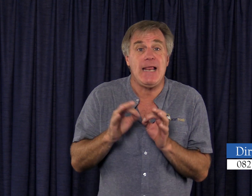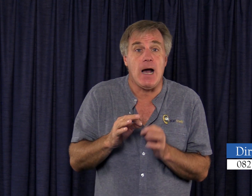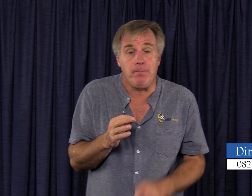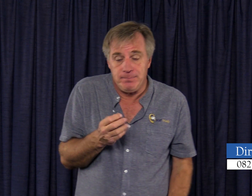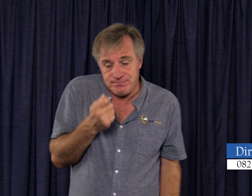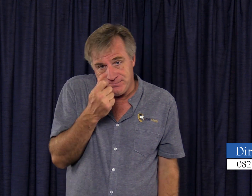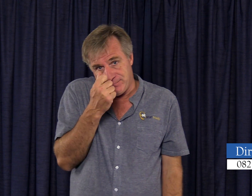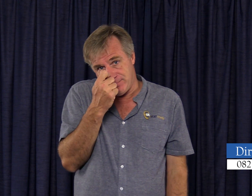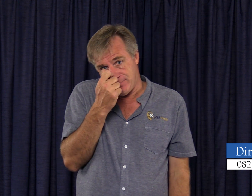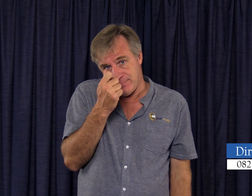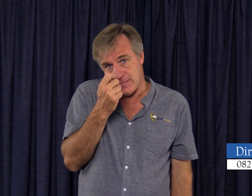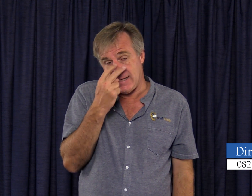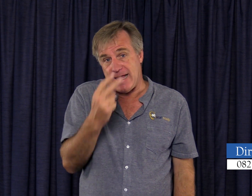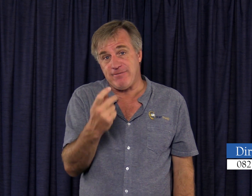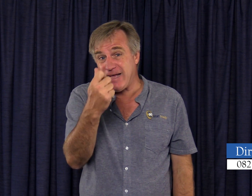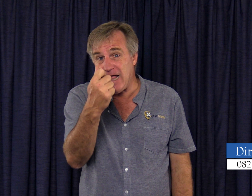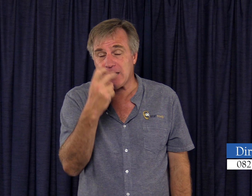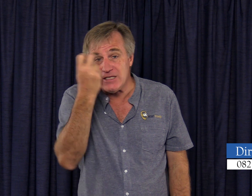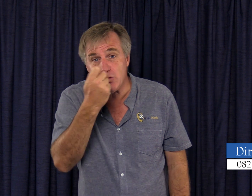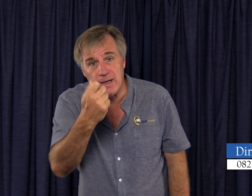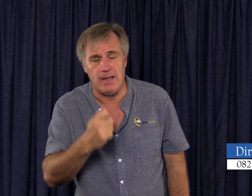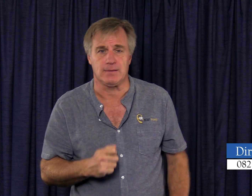Bileam kyk vir geld, hy soek geld.